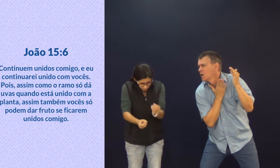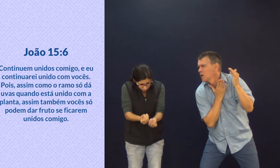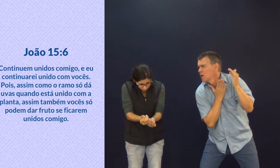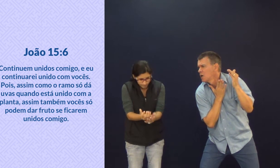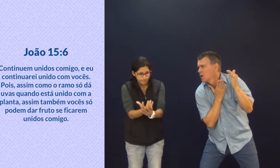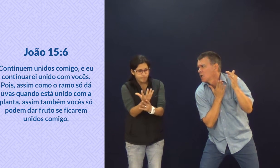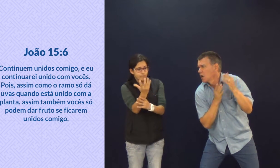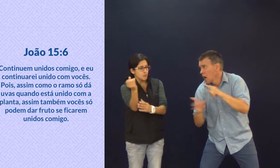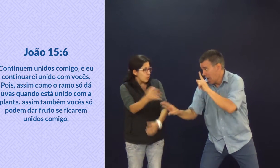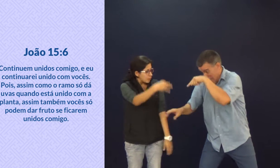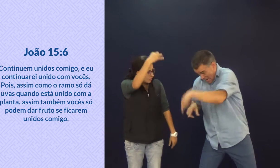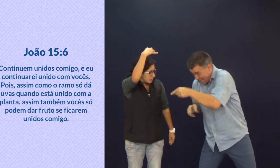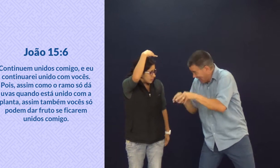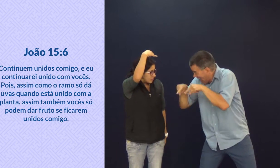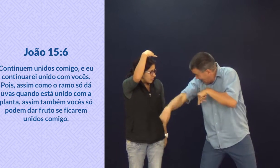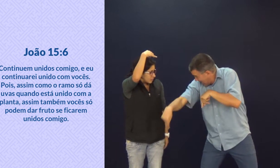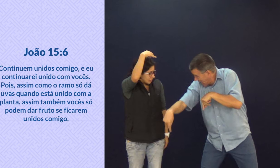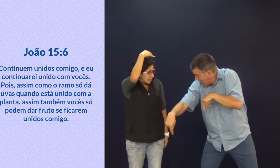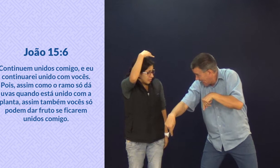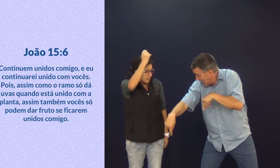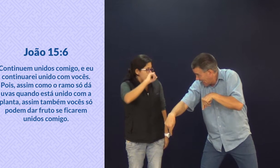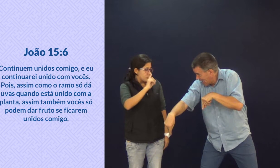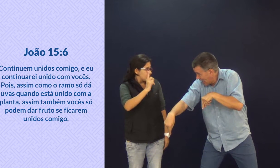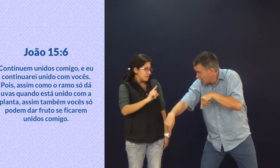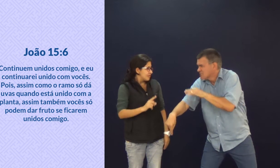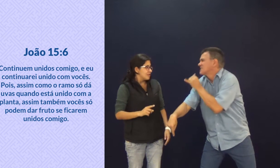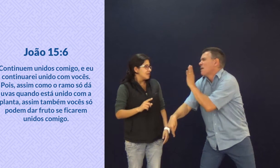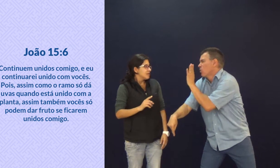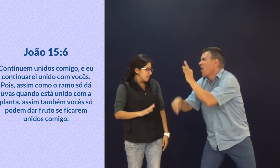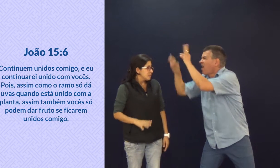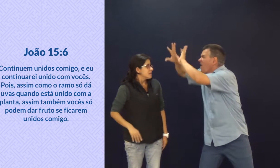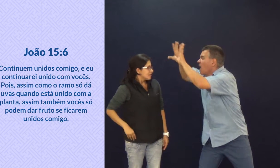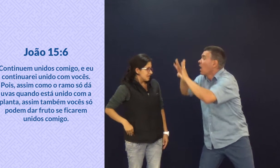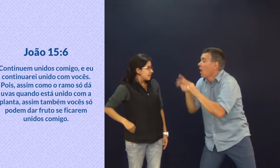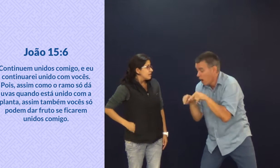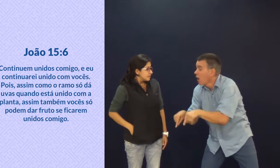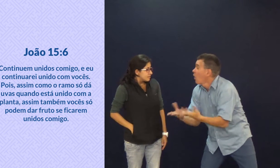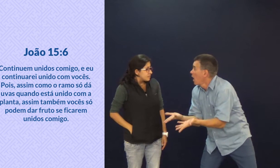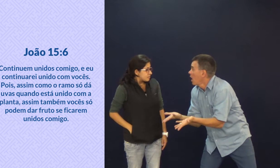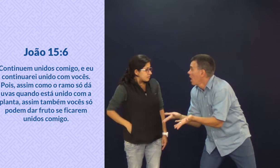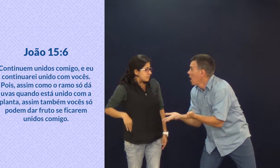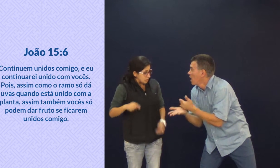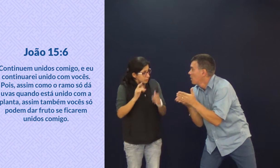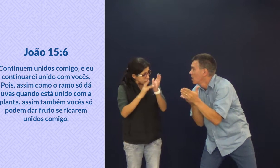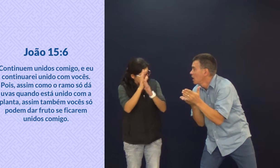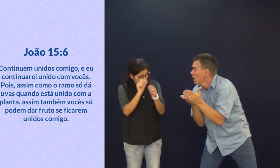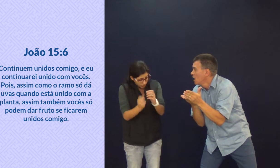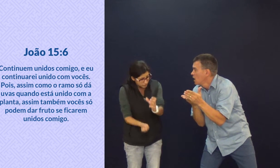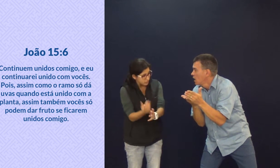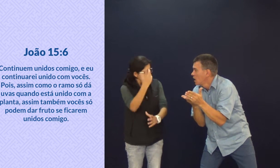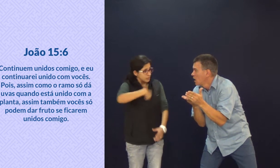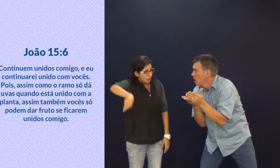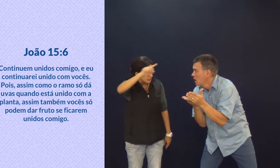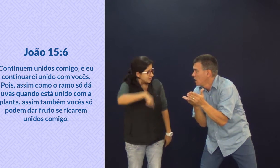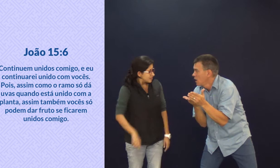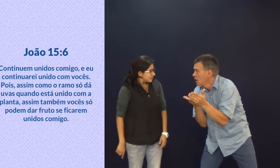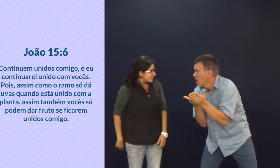surgiu sujo causa da terra como é que aconteceu o processo como é que